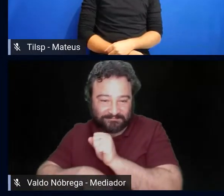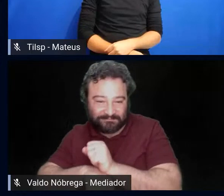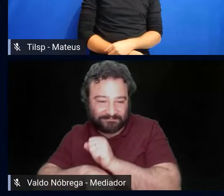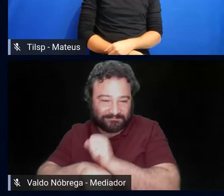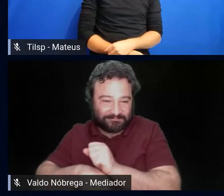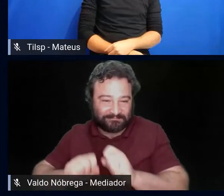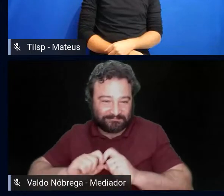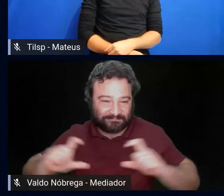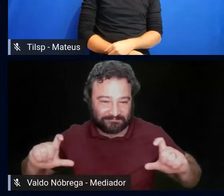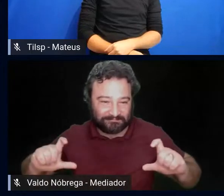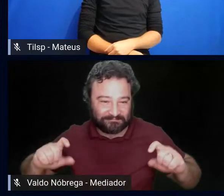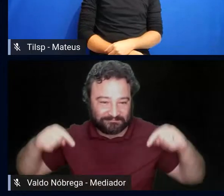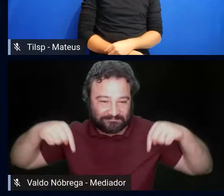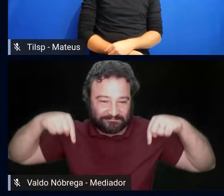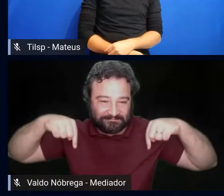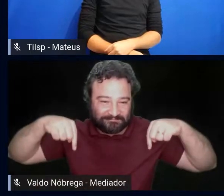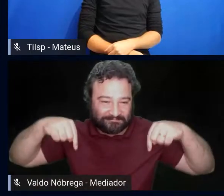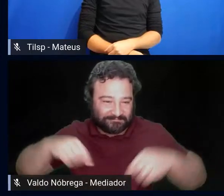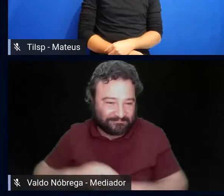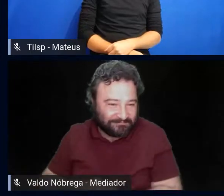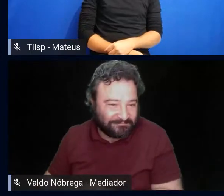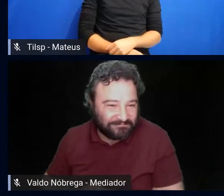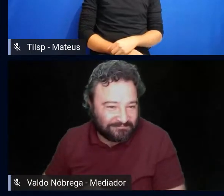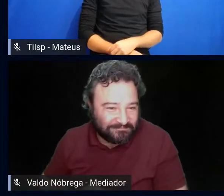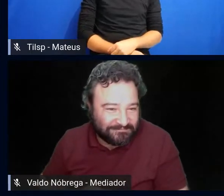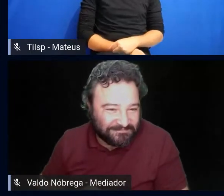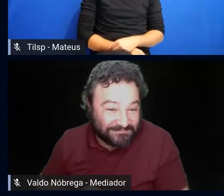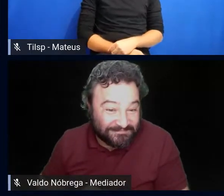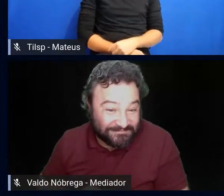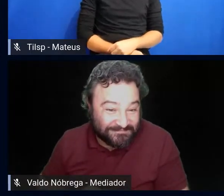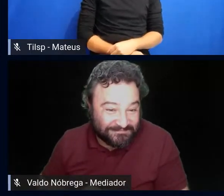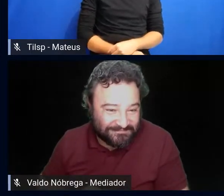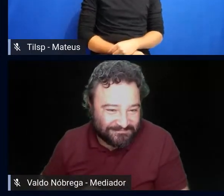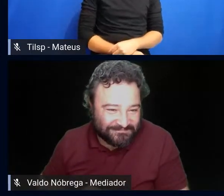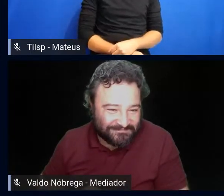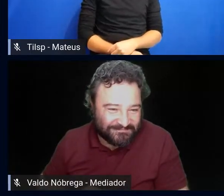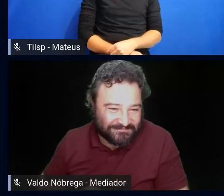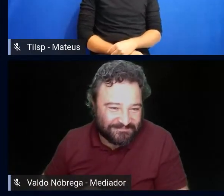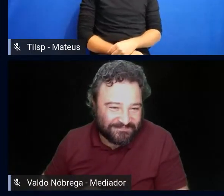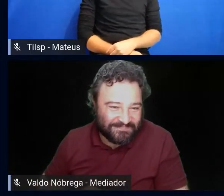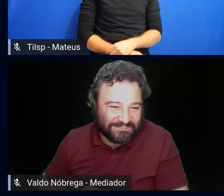pergunta vamos aguardar pergunta na tela.